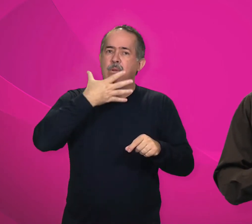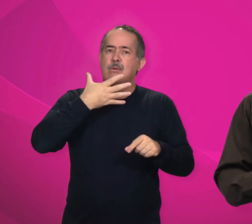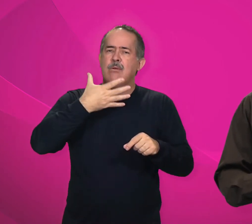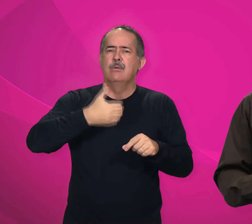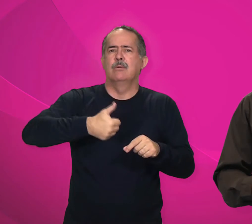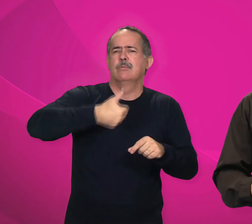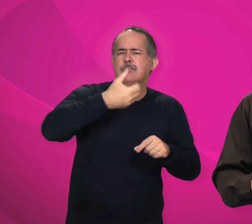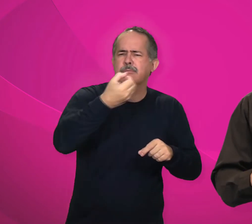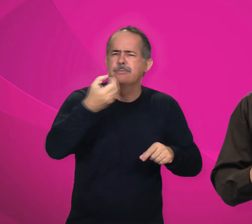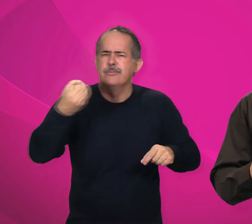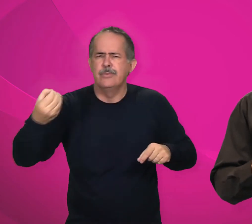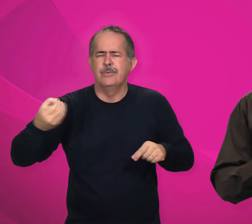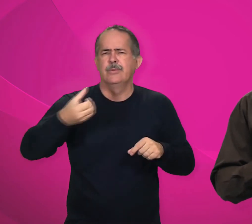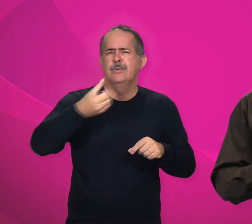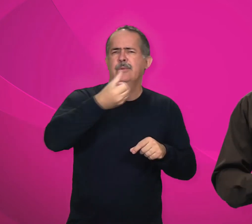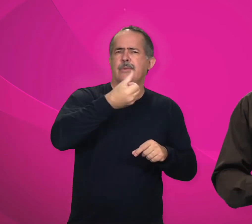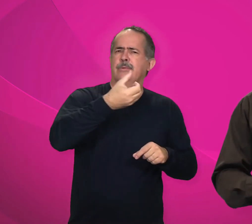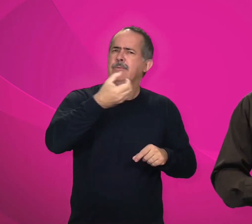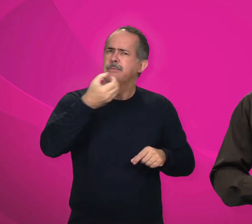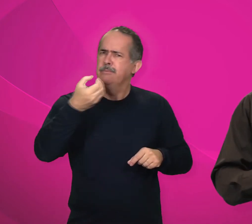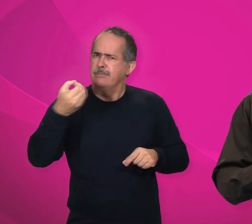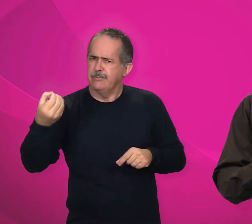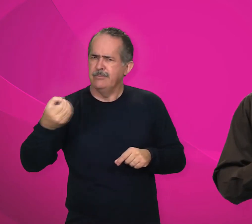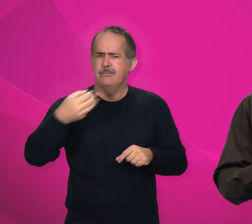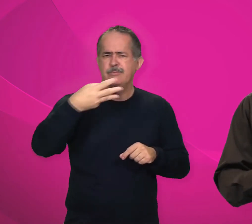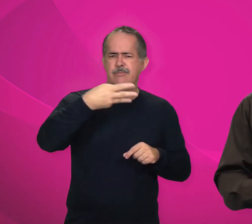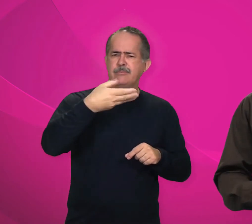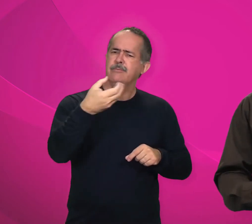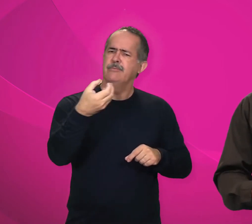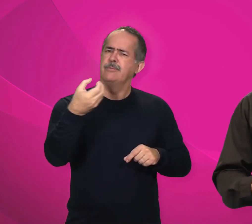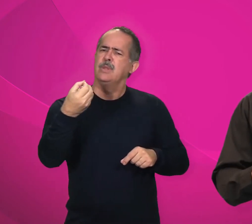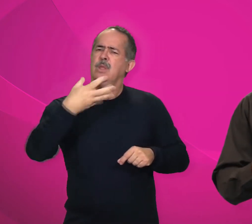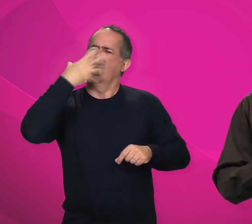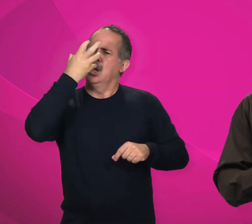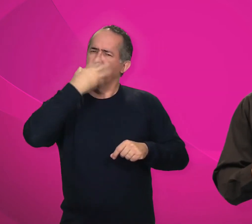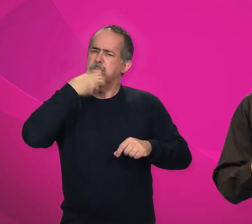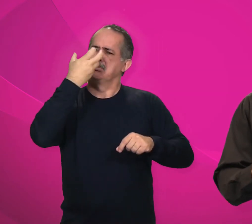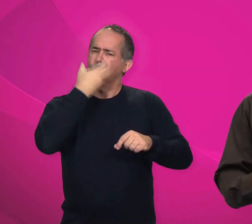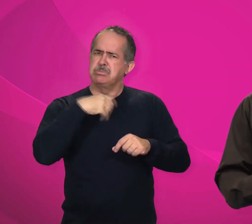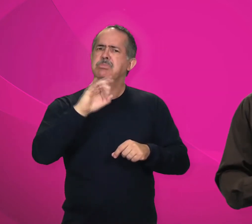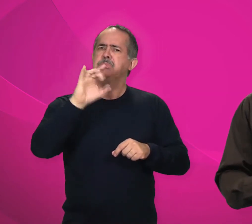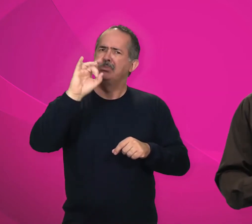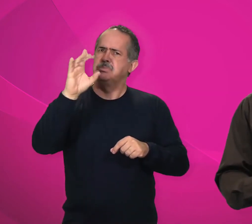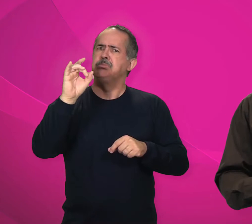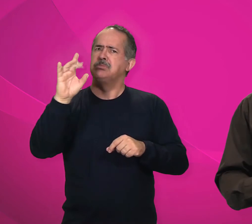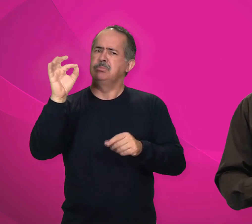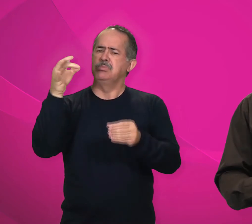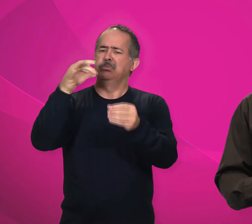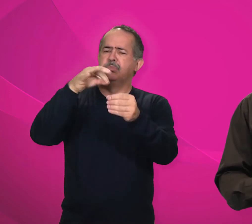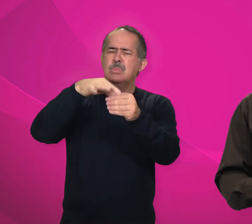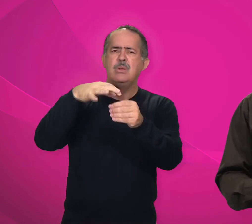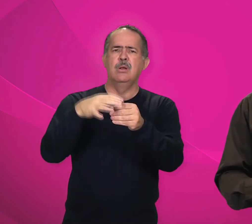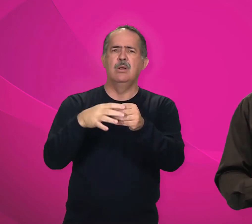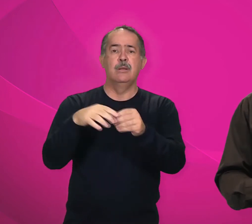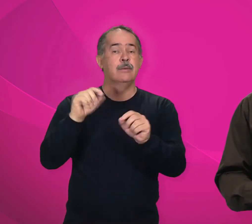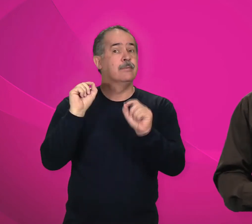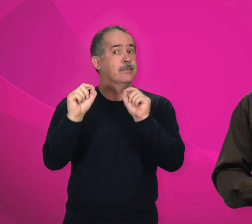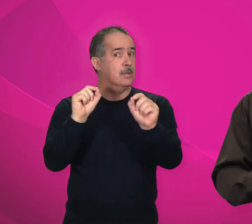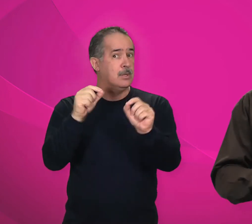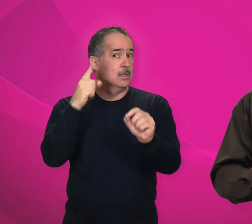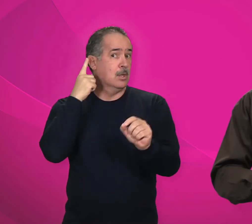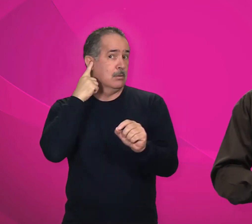e produziram à base de 100, de 60, 30 frutos por